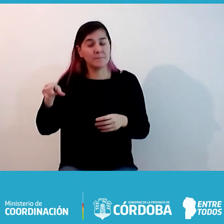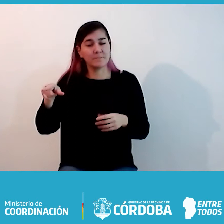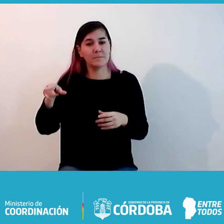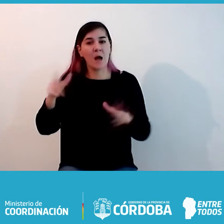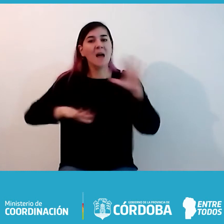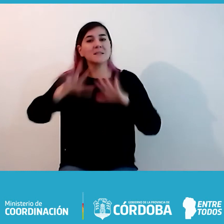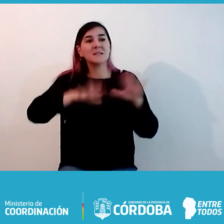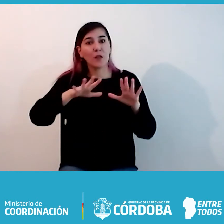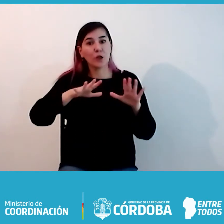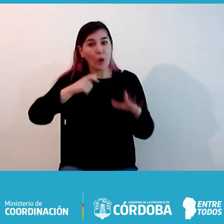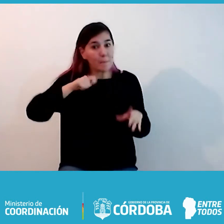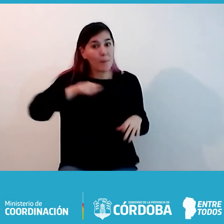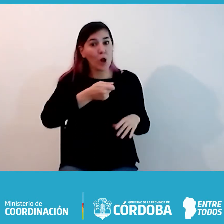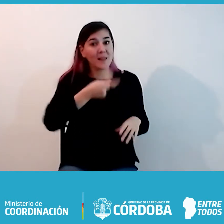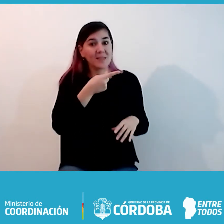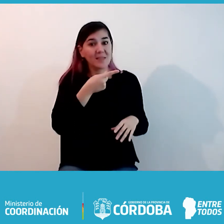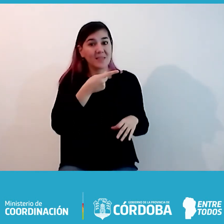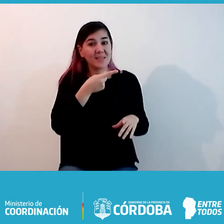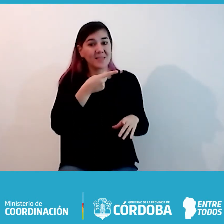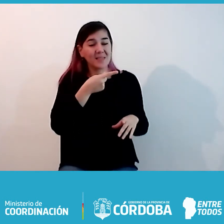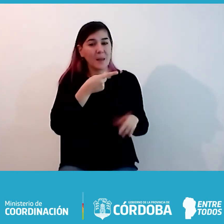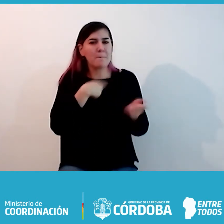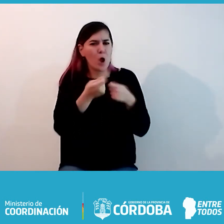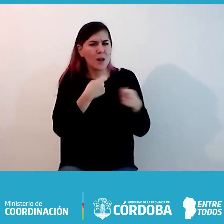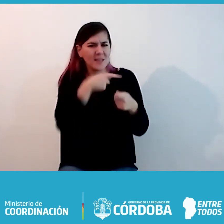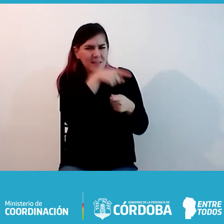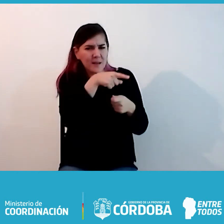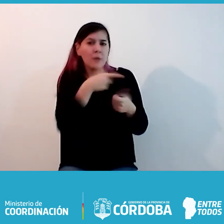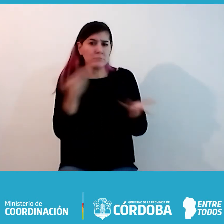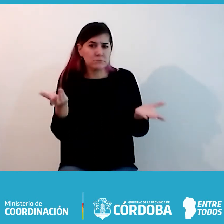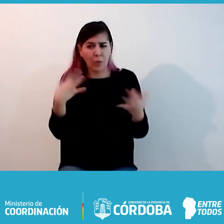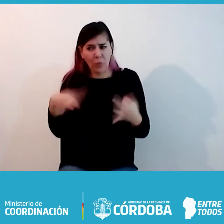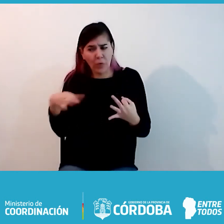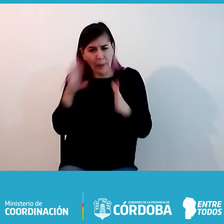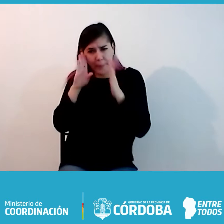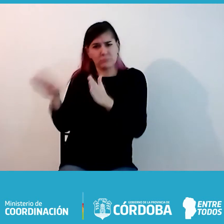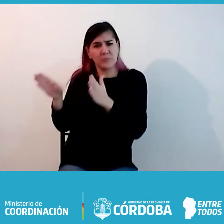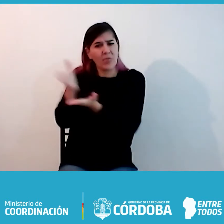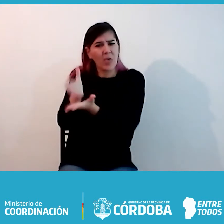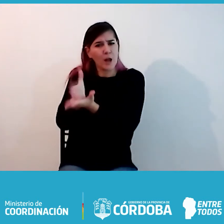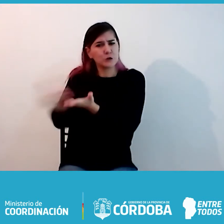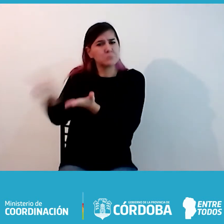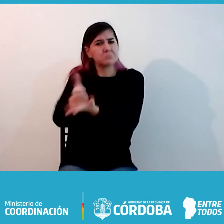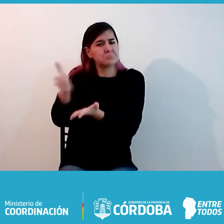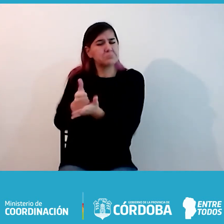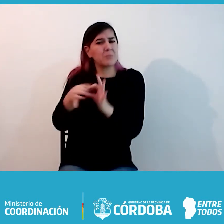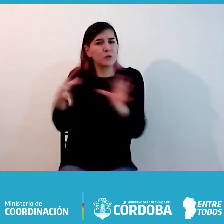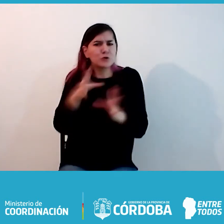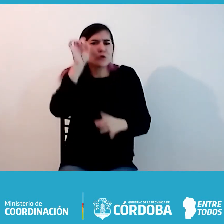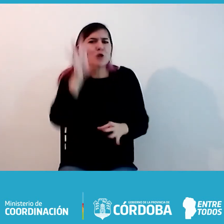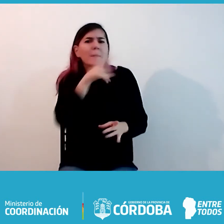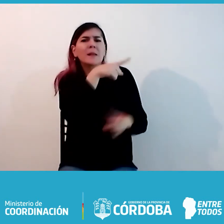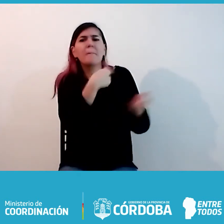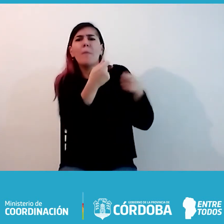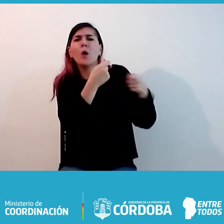haciendo política, hacia nuestros derechos partitivos y democráticos. ¿Solo pueden hacer política los funcionarios y en